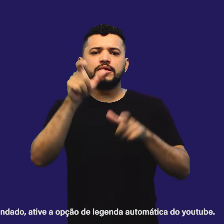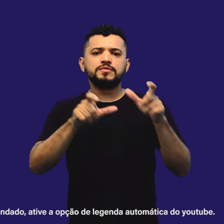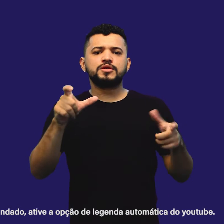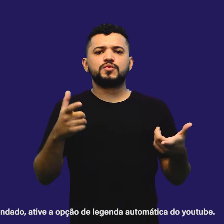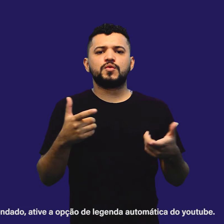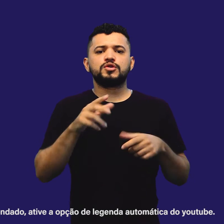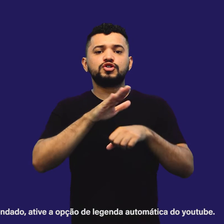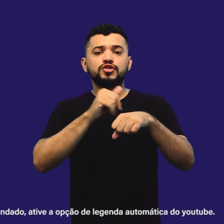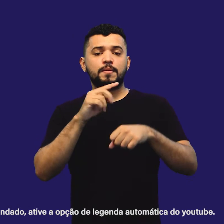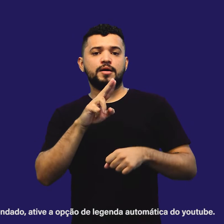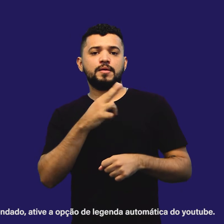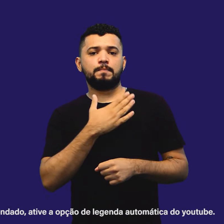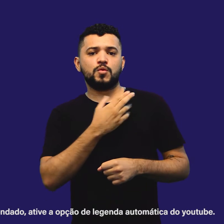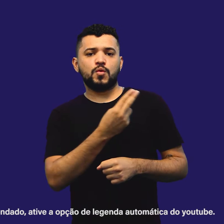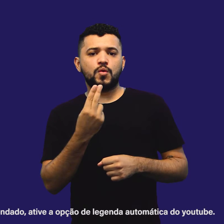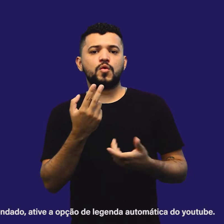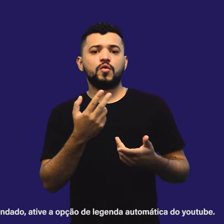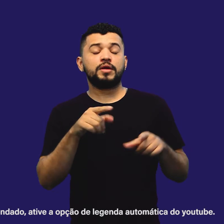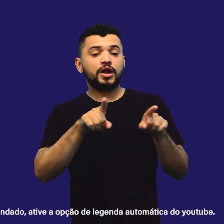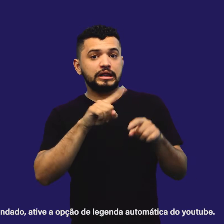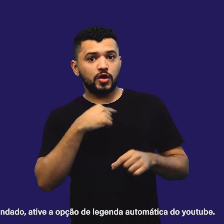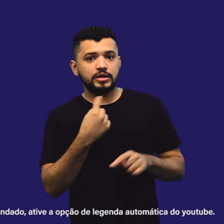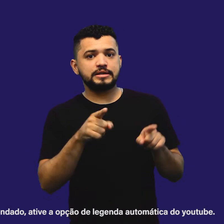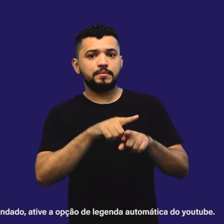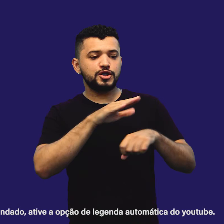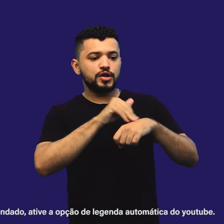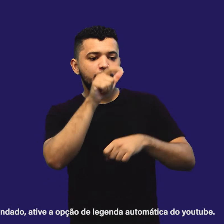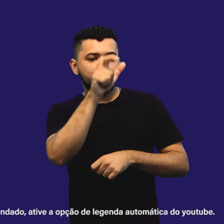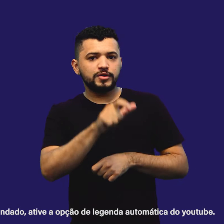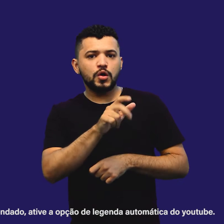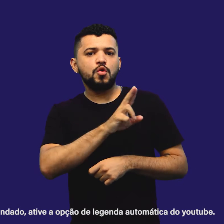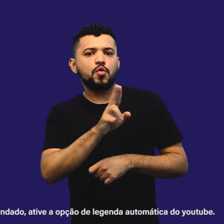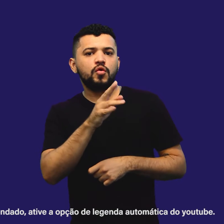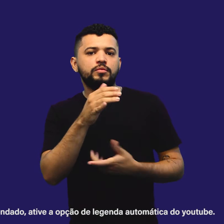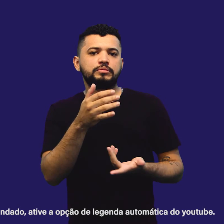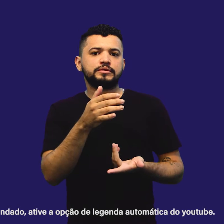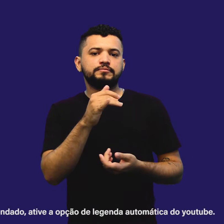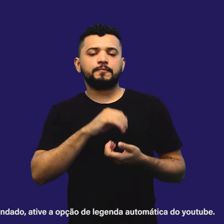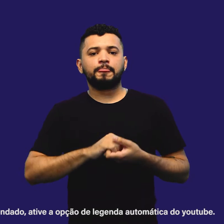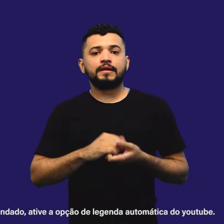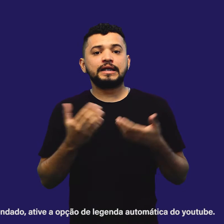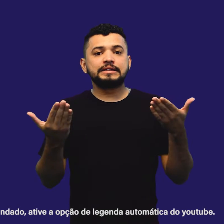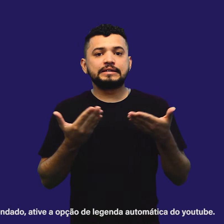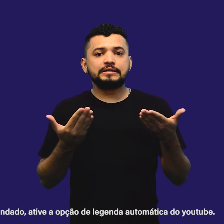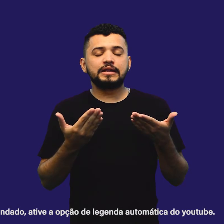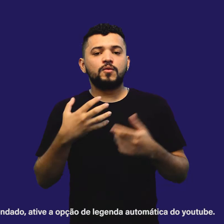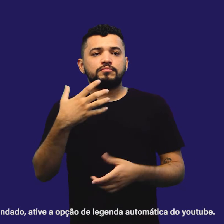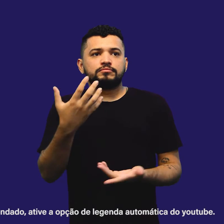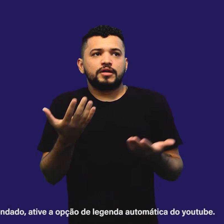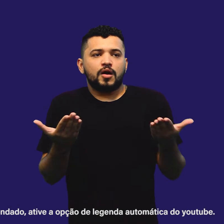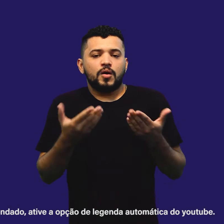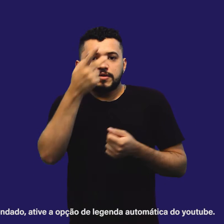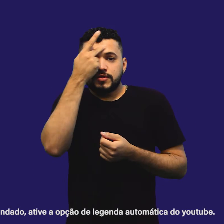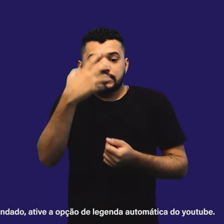gente também, né? A gente sempre faz questão de chamar a pessoa pelo nome também. Então, eles sentem que tem uma outra casa para ir.